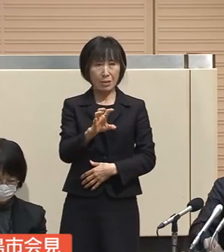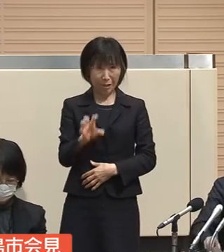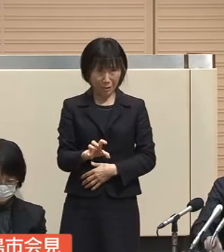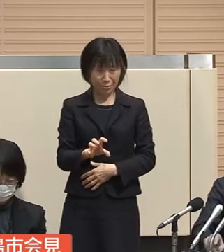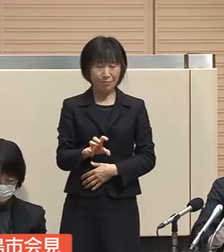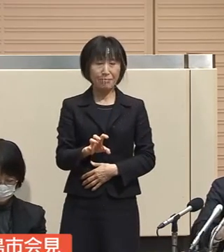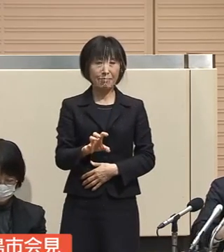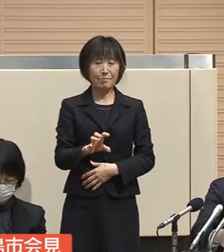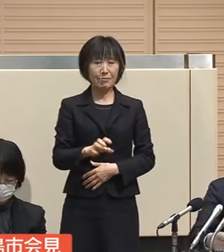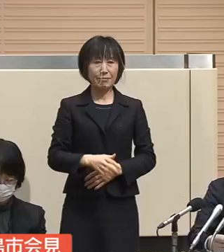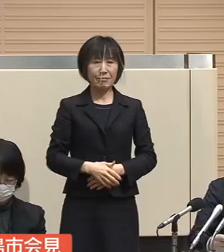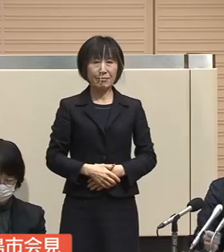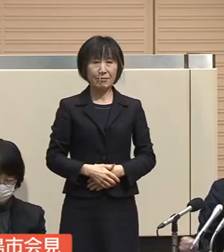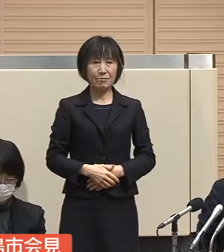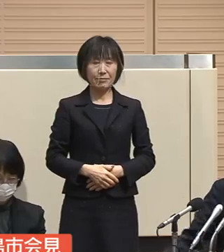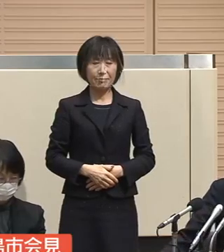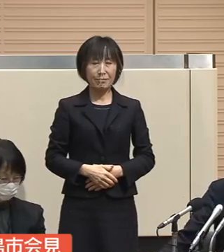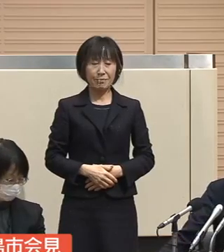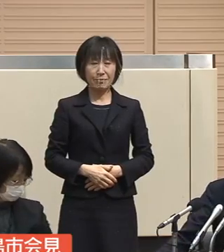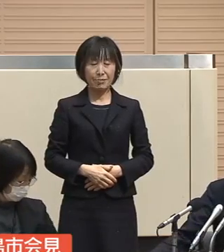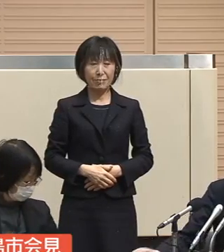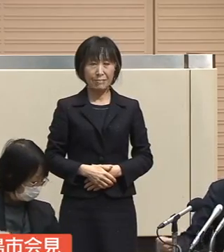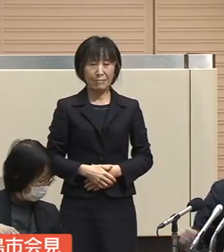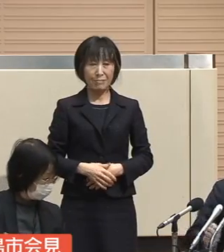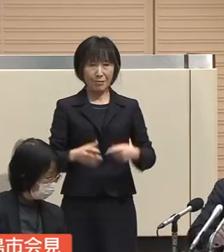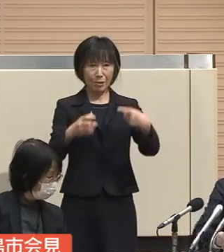が、一つには